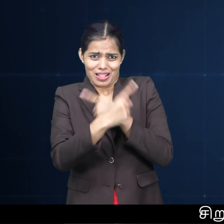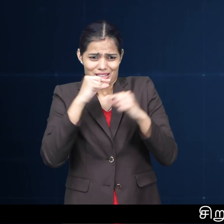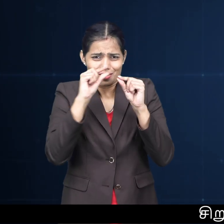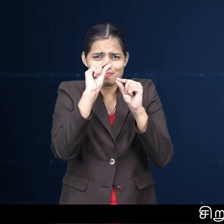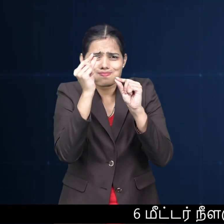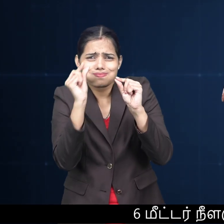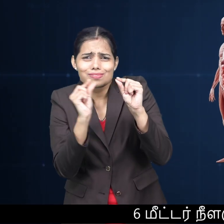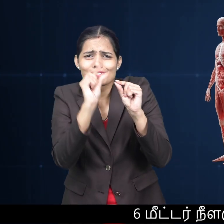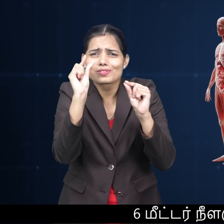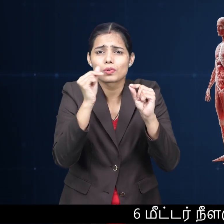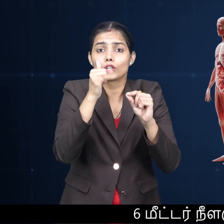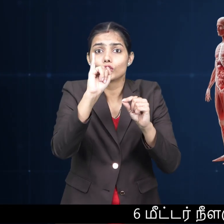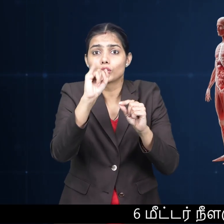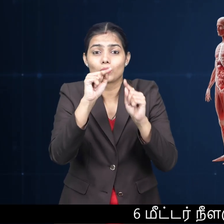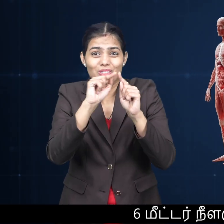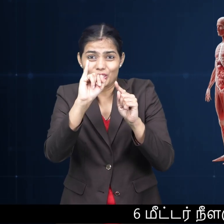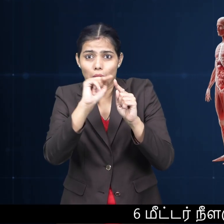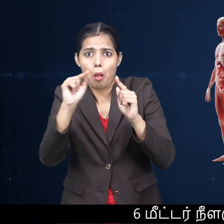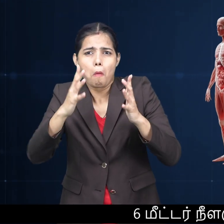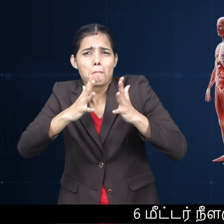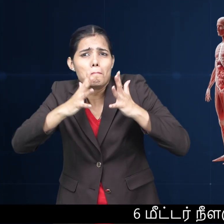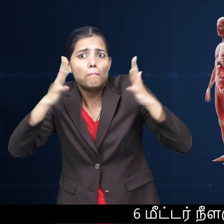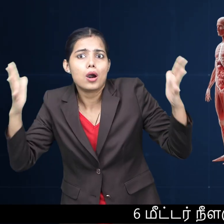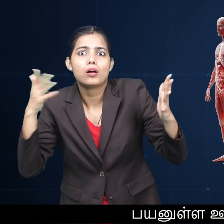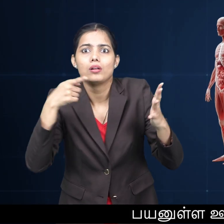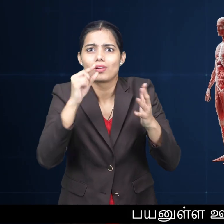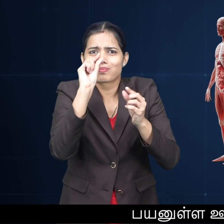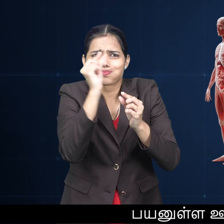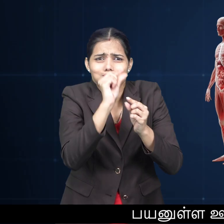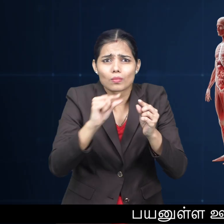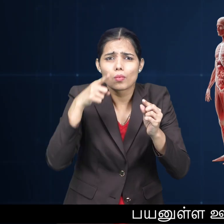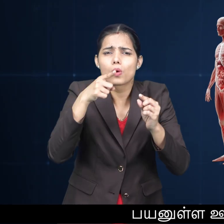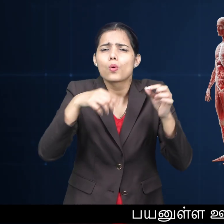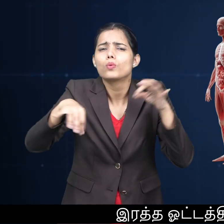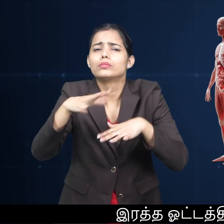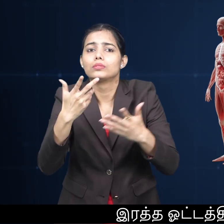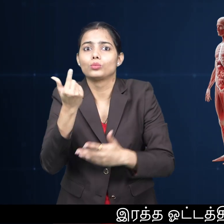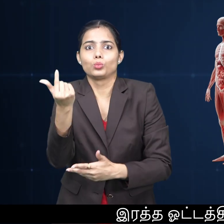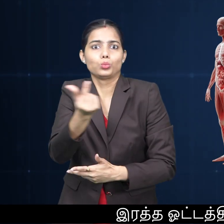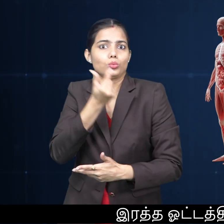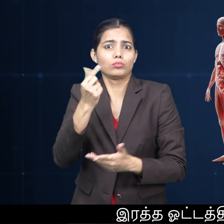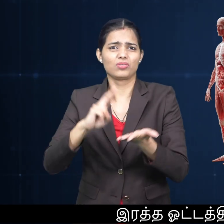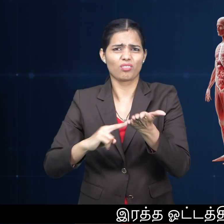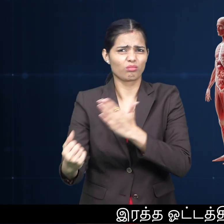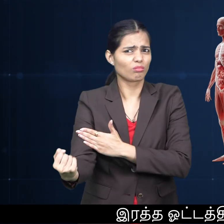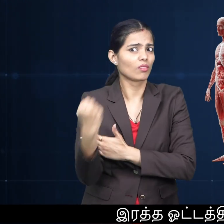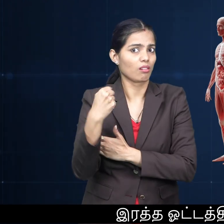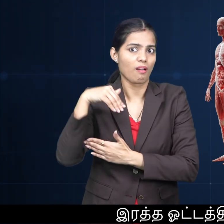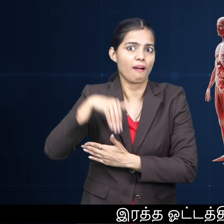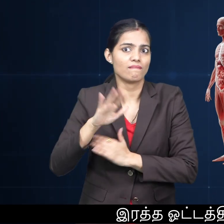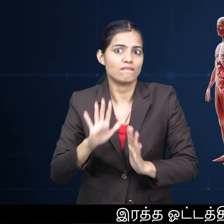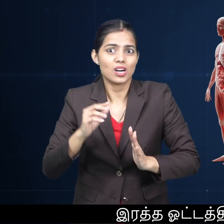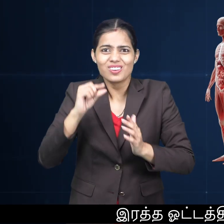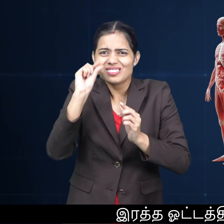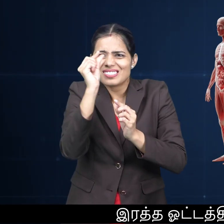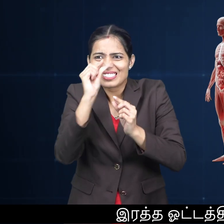சிறுகுடல் என்பது 6 மீட்டர் நீளமுள்ள சுருண்ட உறுப்பாகும். அங்கு பயனுள்ள ஊட்டச்சத்துகள் இரத்த